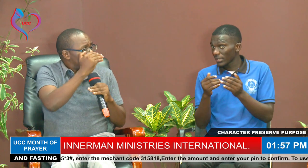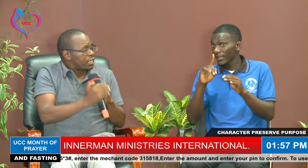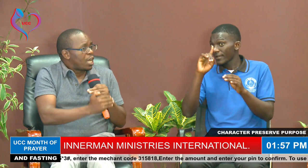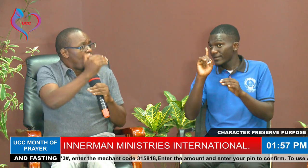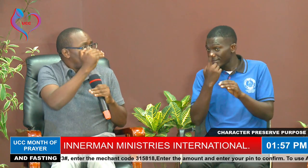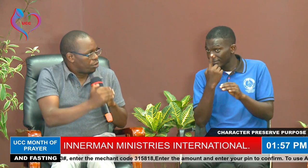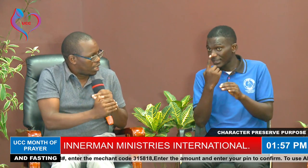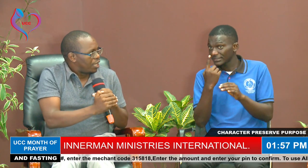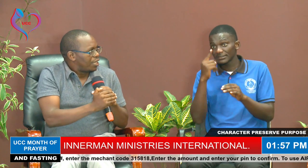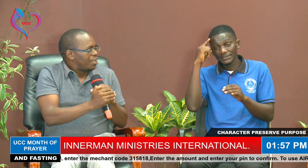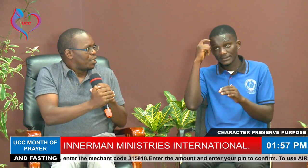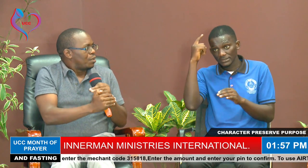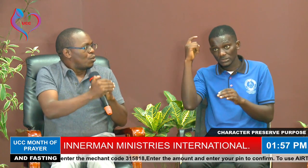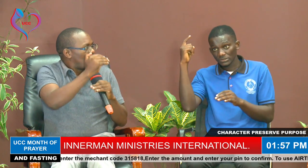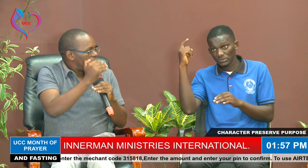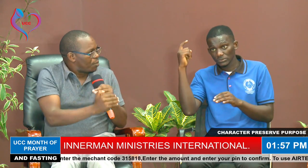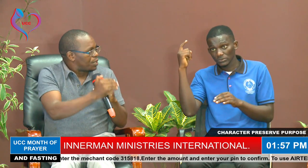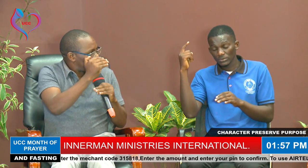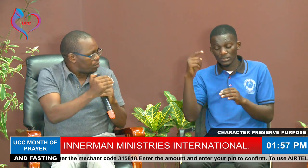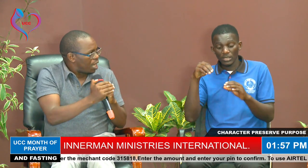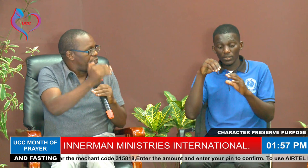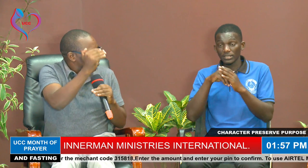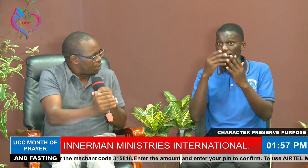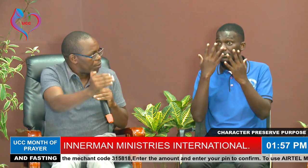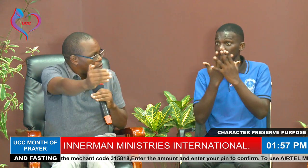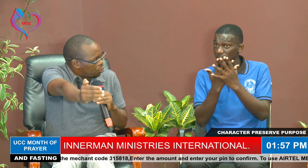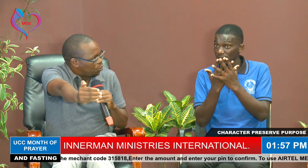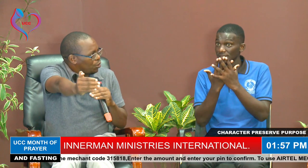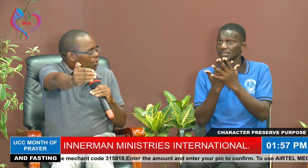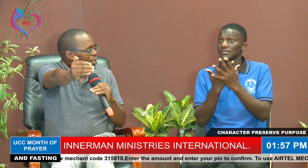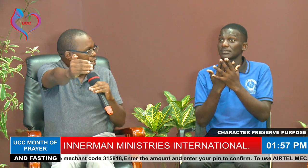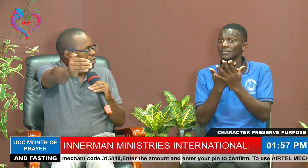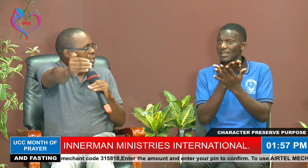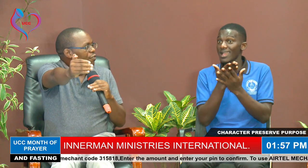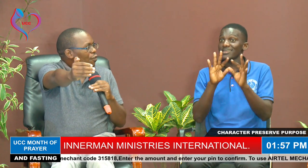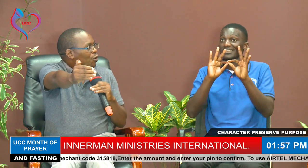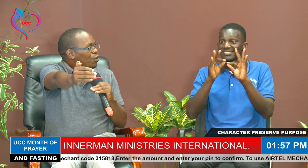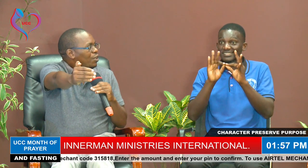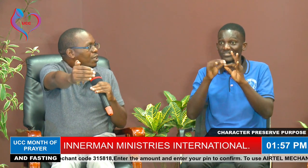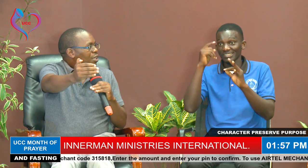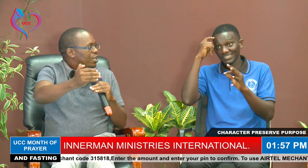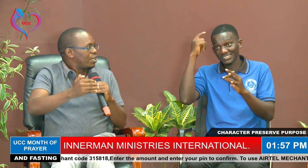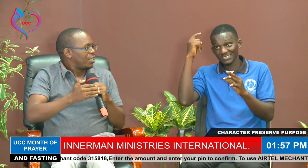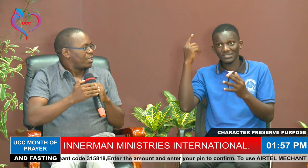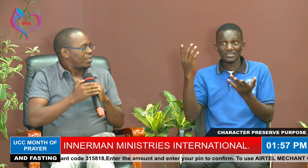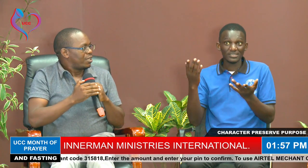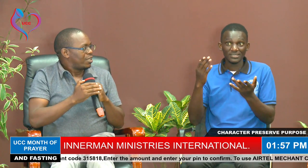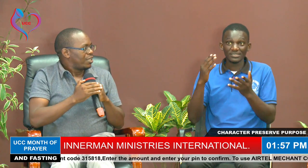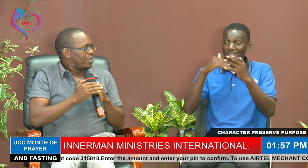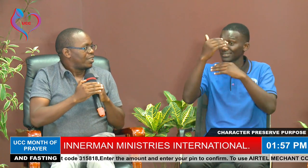nyumba ya kitawa alota mukomera mu bizibu avunula ebirooto next level ndala yes ati wakati